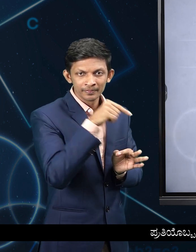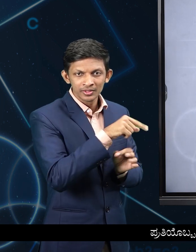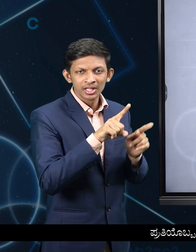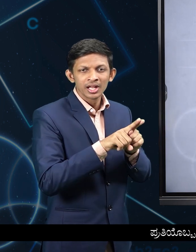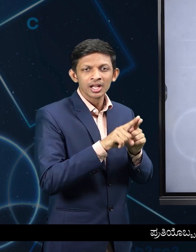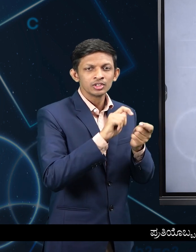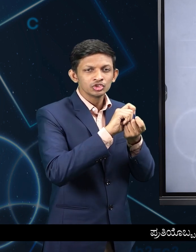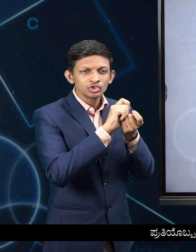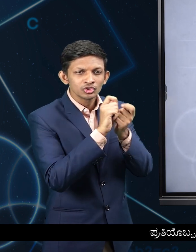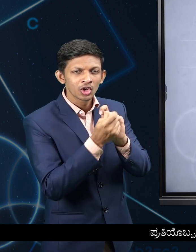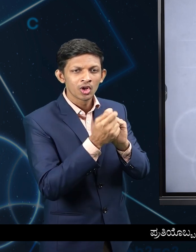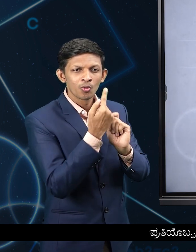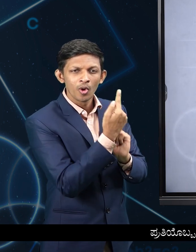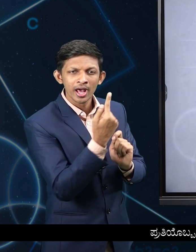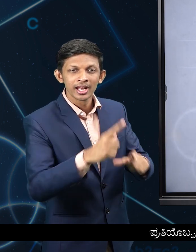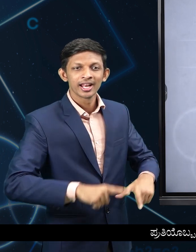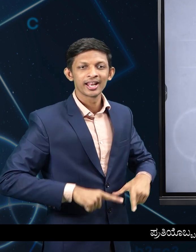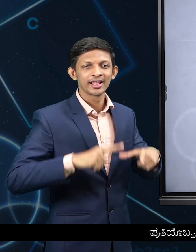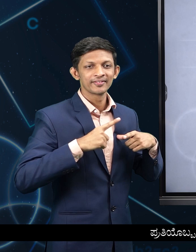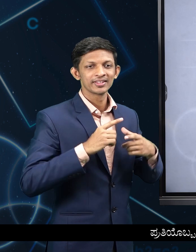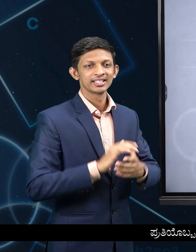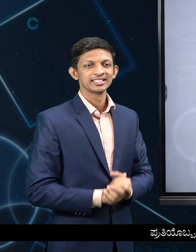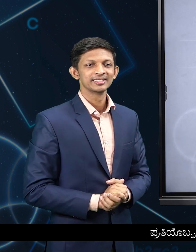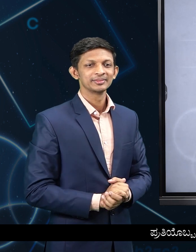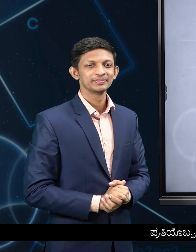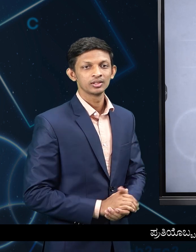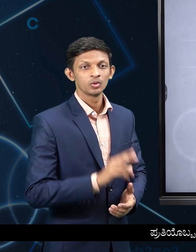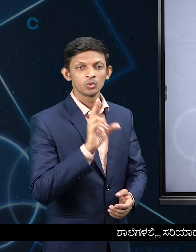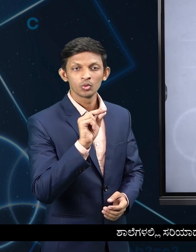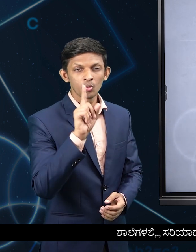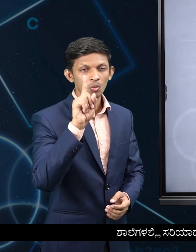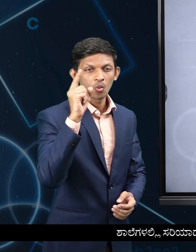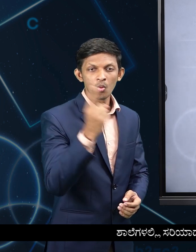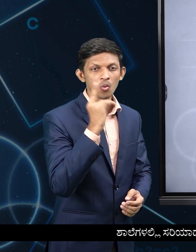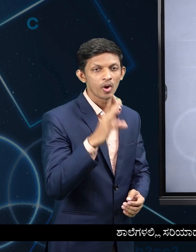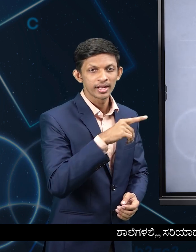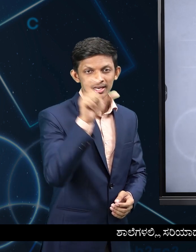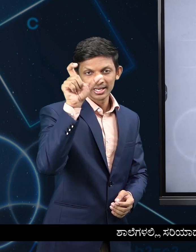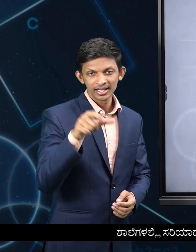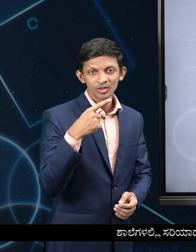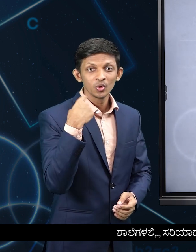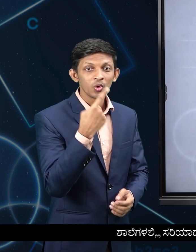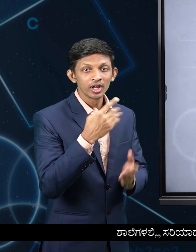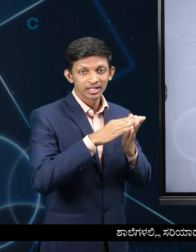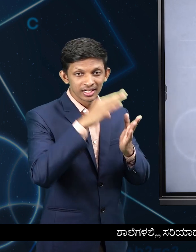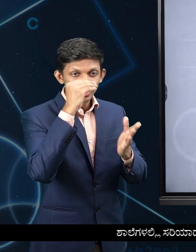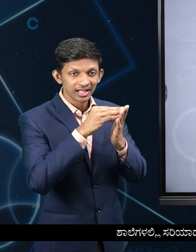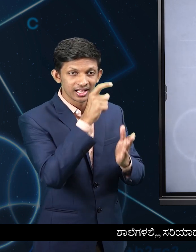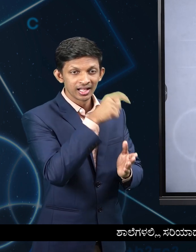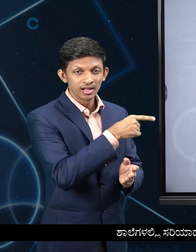ಜೀವನದಲ್ಲಿ ಅಳತೆಗಳು ಪ್ರಮುಖ ಪಾತ್ರ ವಹಿಸುತ್ತವೆ. ಶಾಲೆಗಳಲ್ಲಿ ಸರಿಯಾದ ಗಣಿತವನ್ನು ಕಲಿಯುವ ವ್ಯಕ್ತಿಗಳು